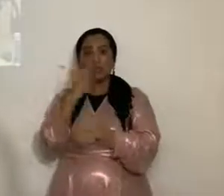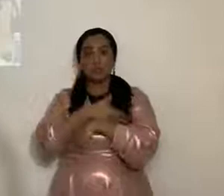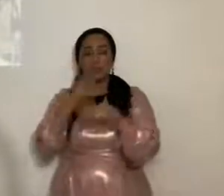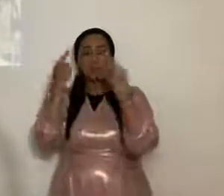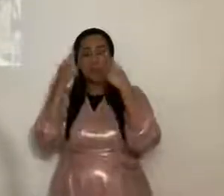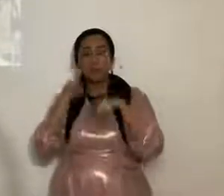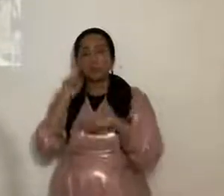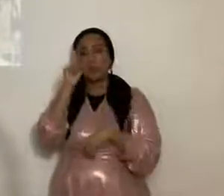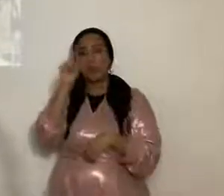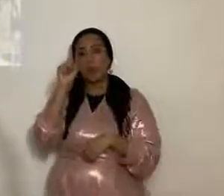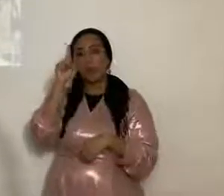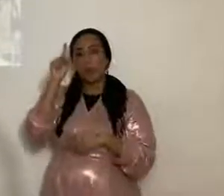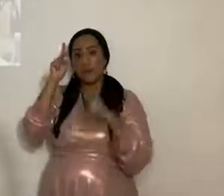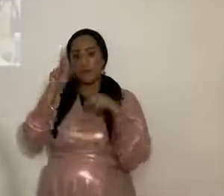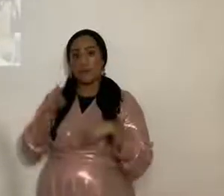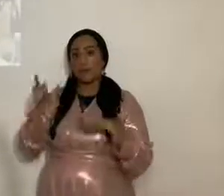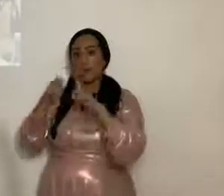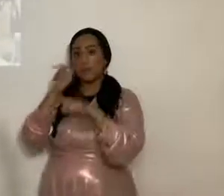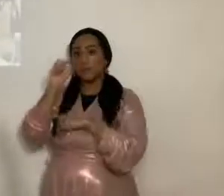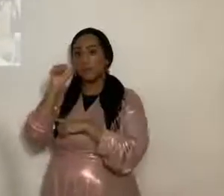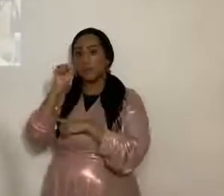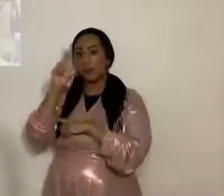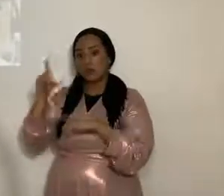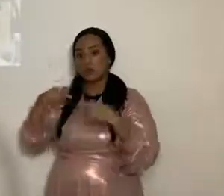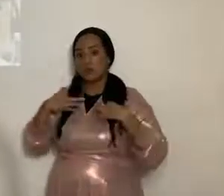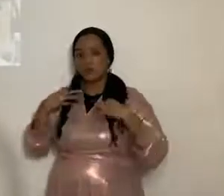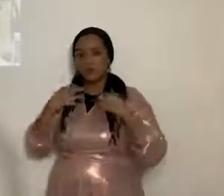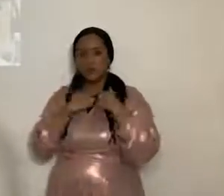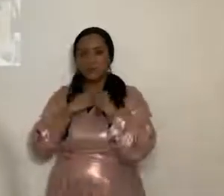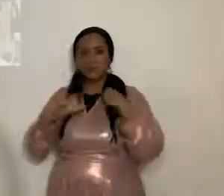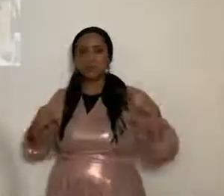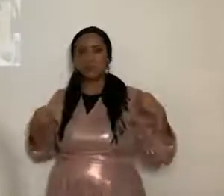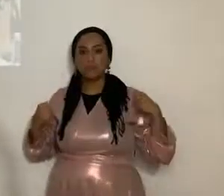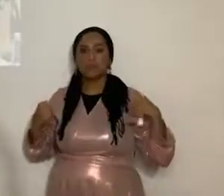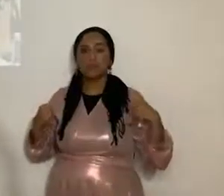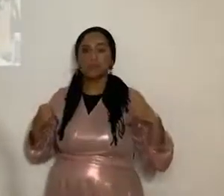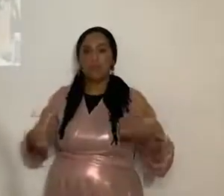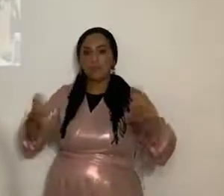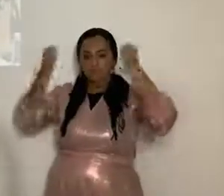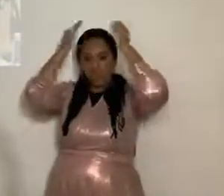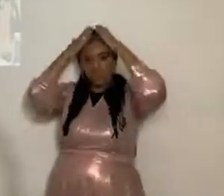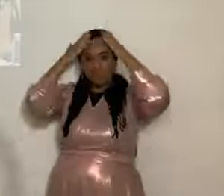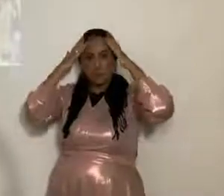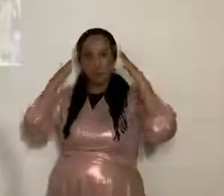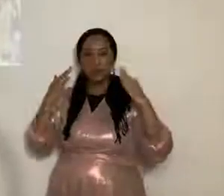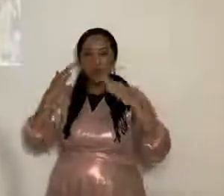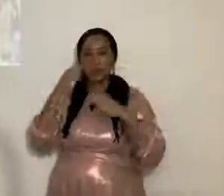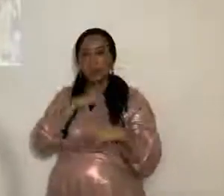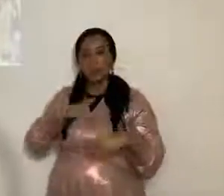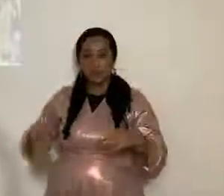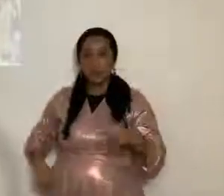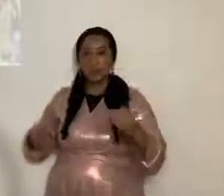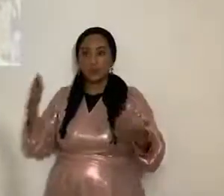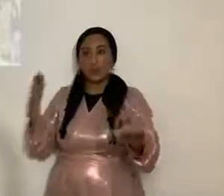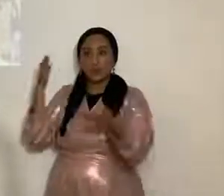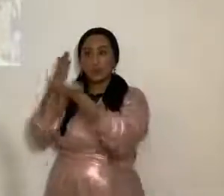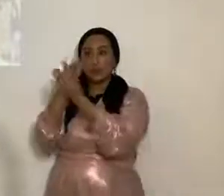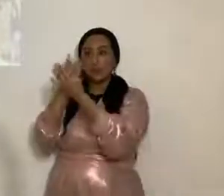que vino uno del campamento de Saúl, roto sus vestidos y tierra sobre su cabeza, y llegando a David se postró en